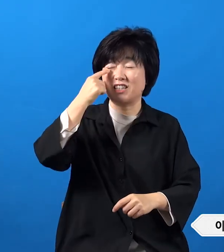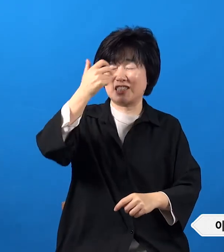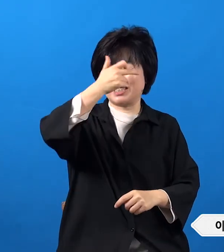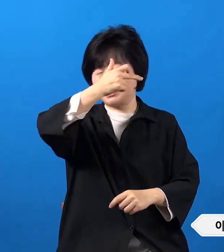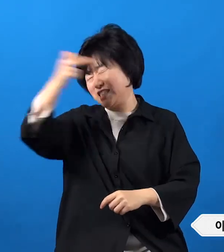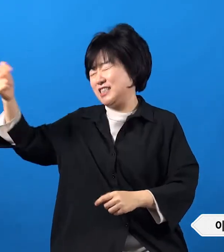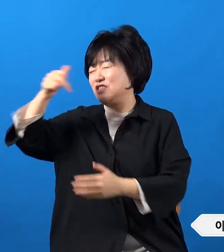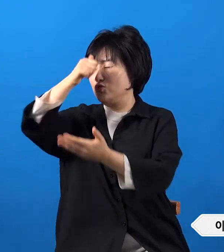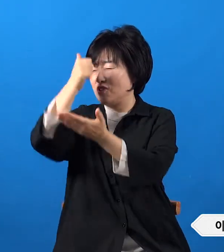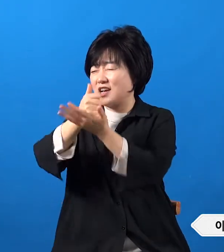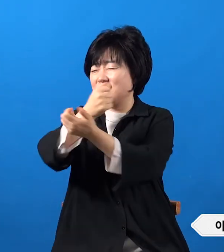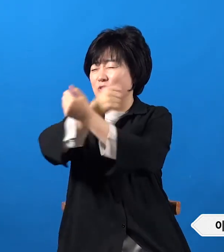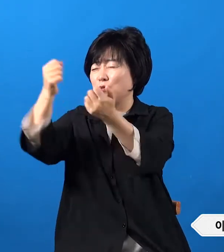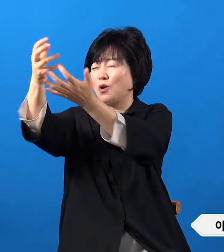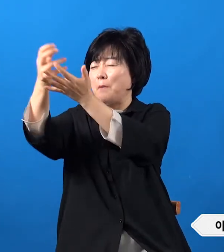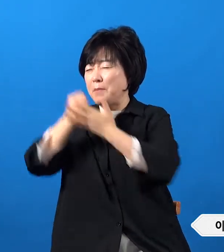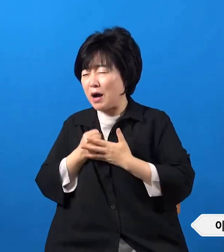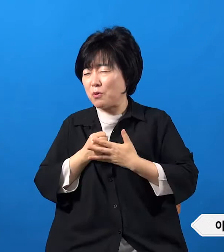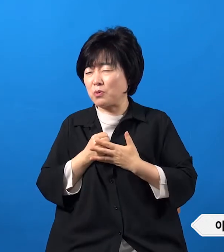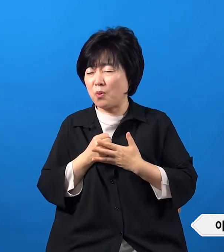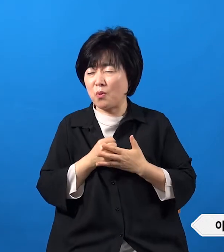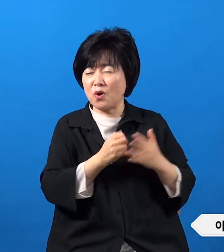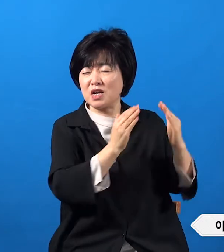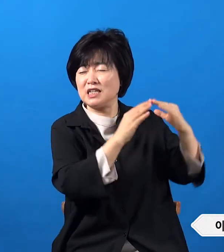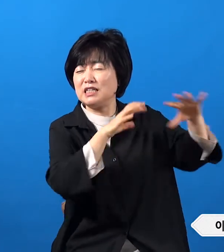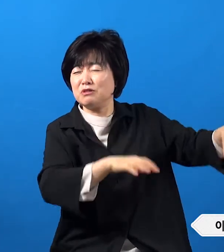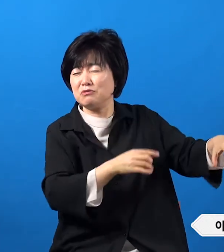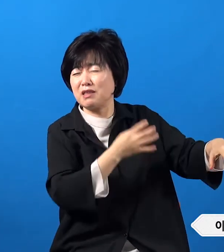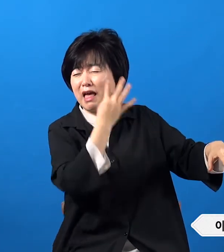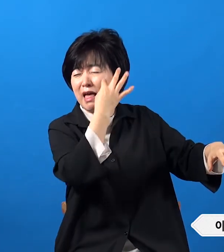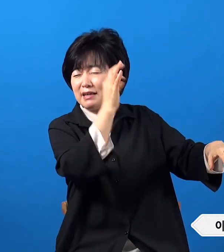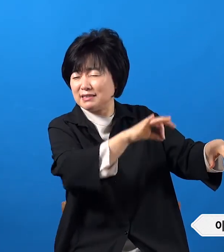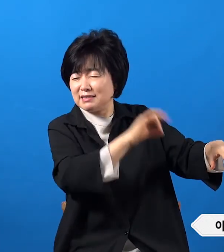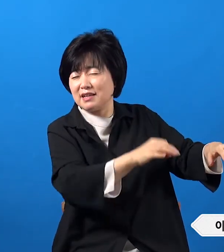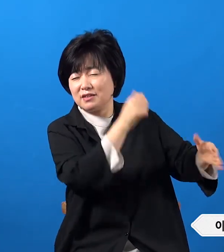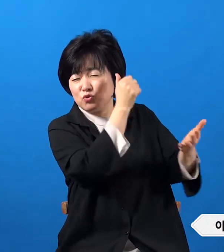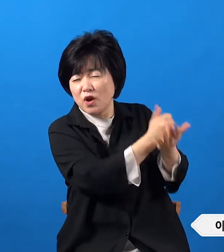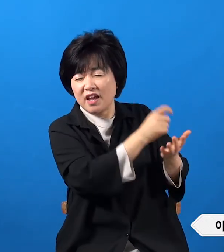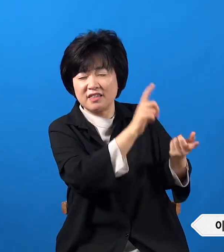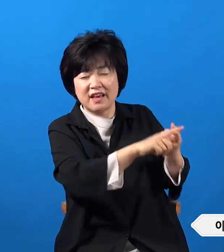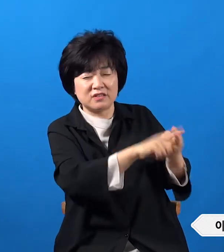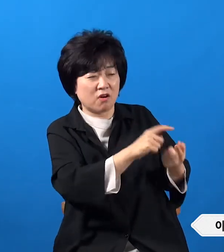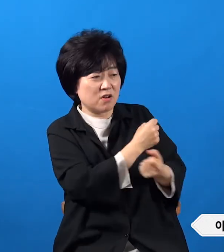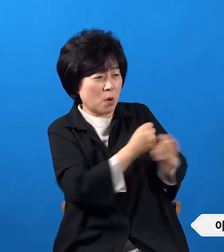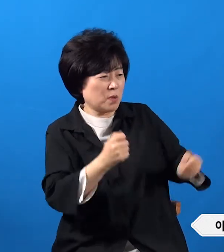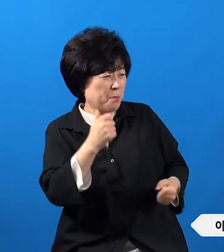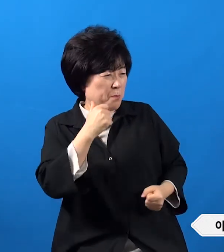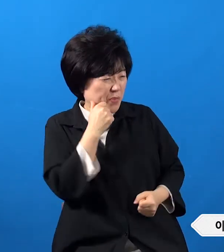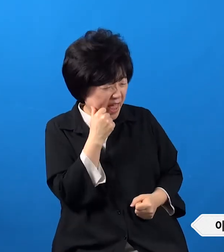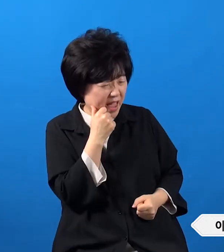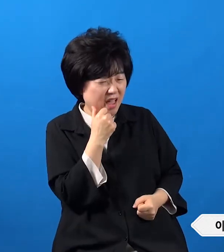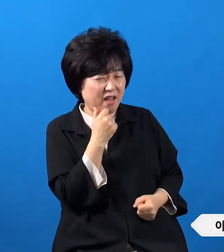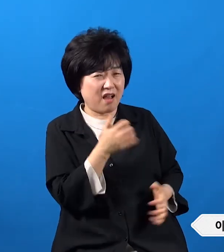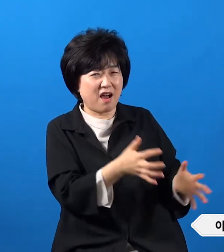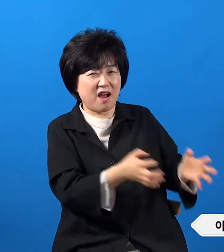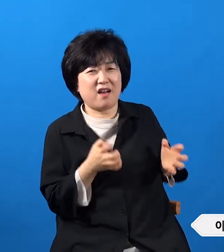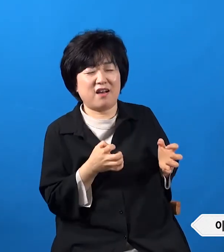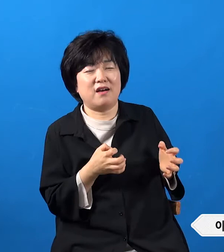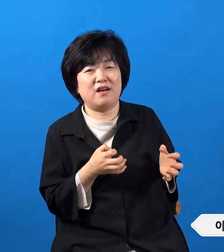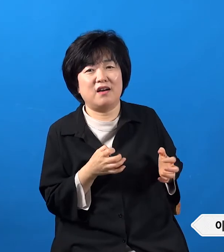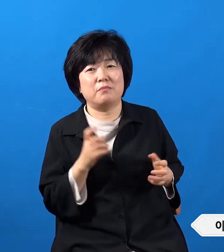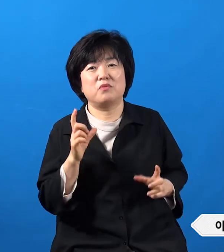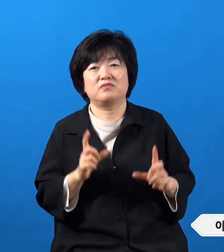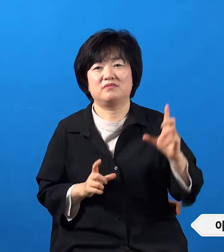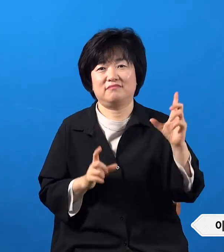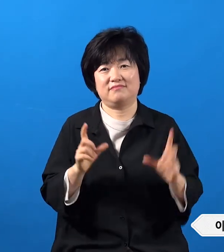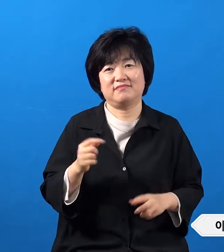이웃의 눈에 티끌을 공격하고 고발하는 사람들의 모습이 아닌가요? 자, 그렇다면 본문은 주께서